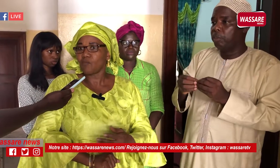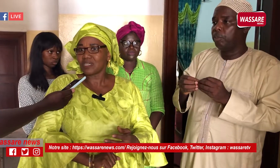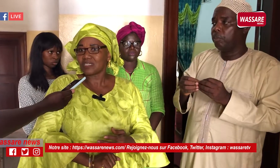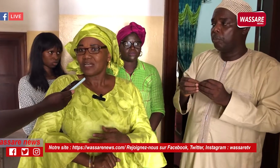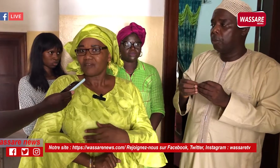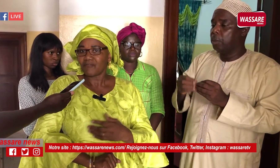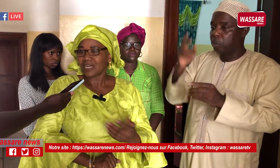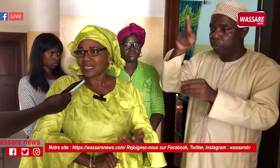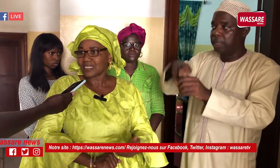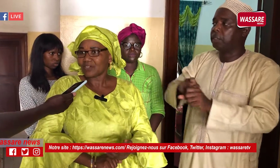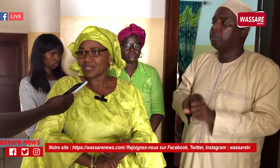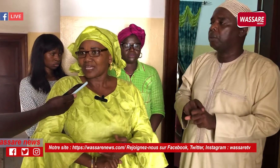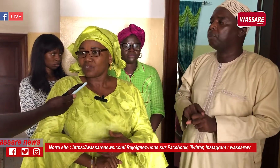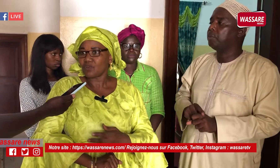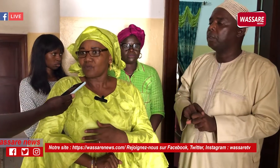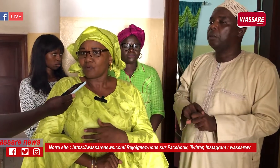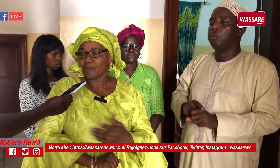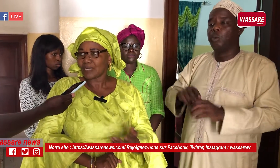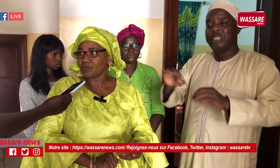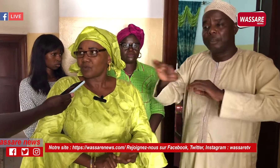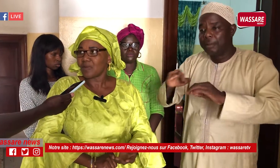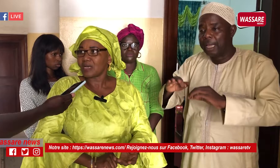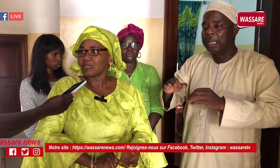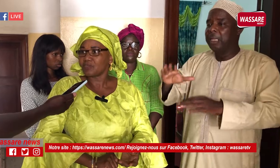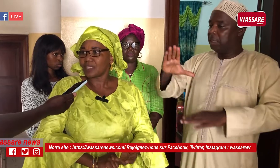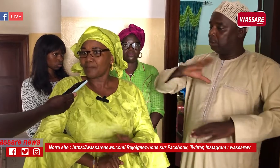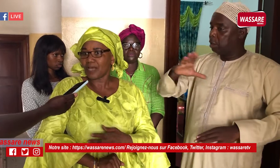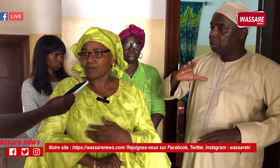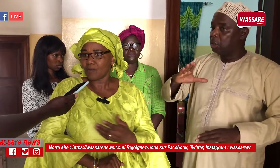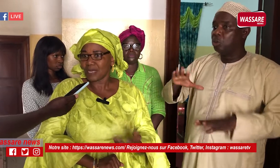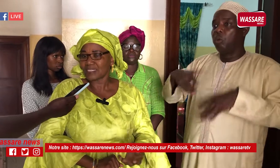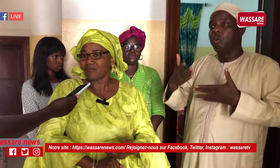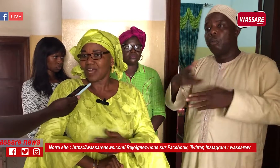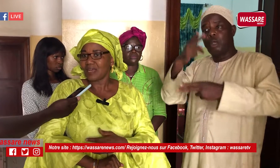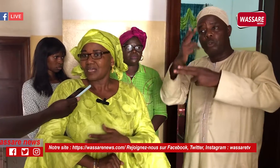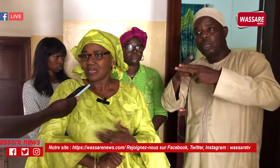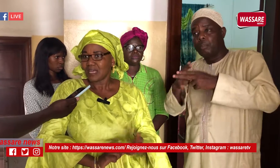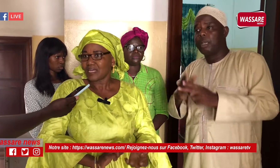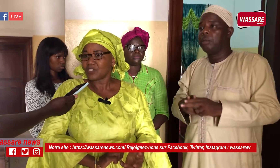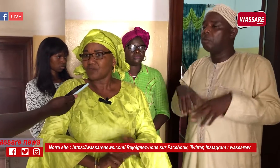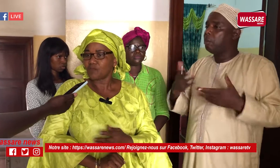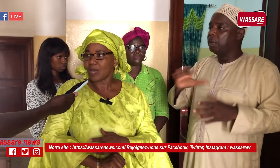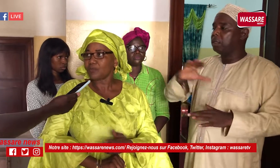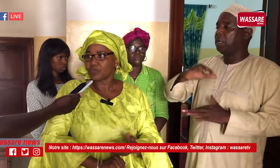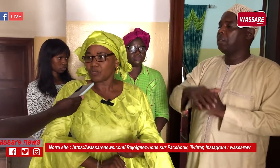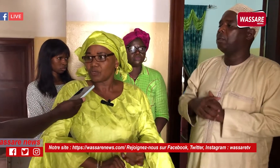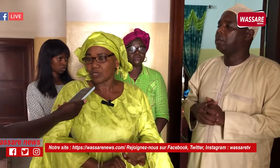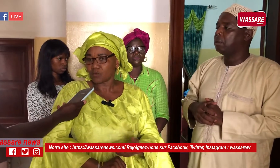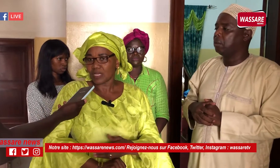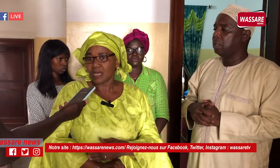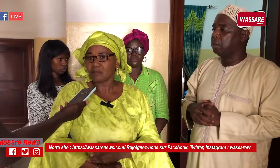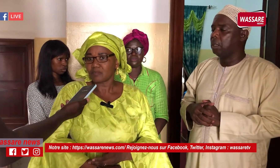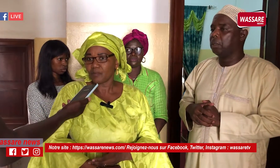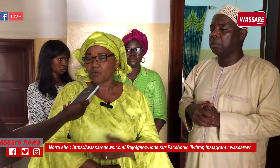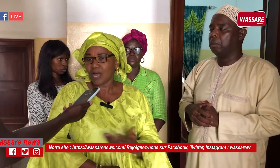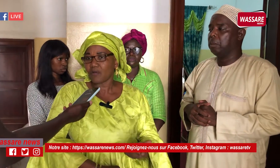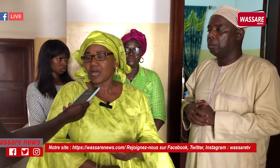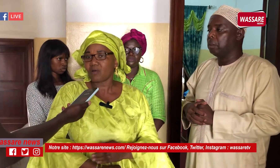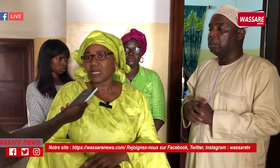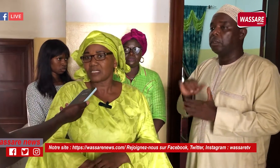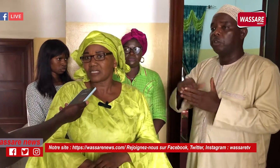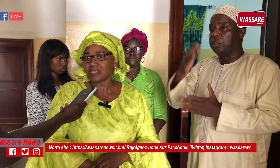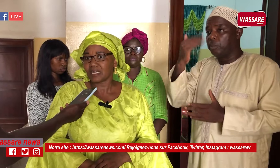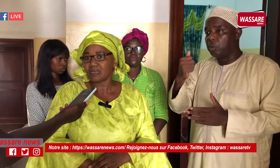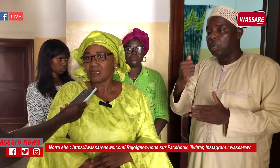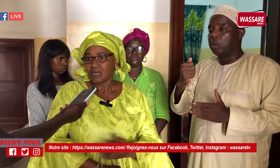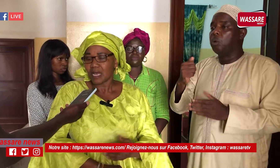pouvoir au moins faire les salutations, comment tu t'appelles, comment ça va, et les chiffres ou habitudes, et tout ça. C'est pourquoi on